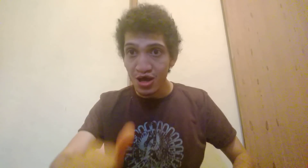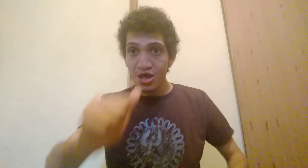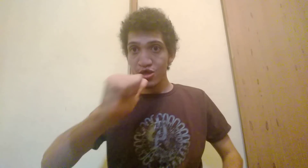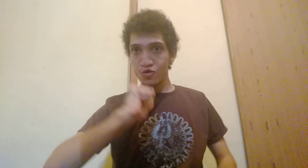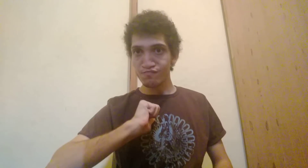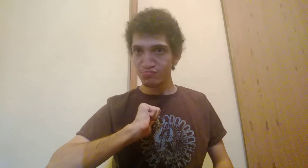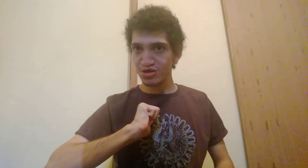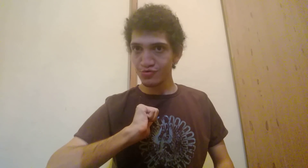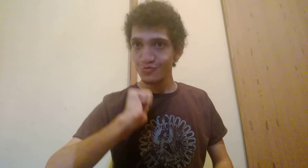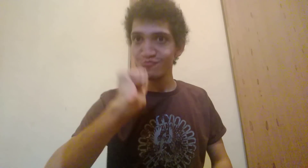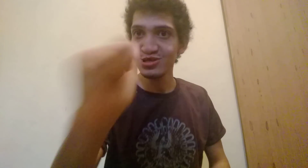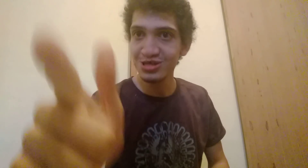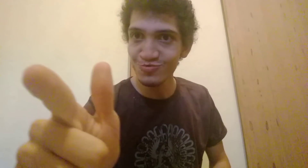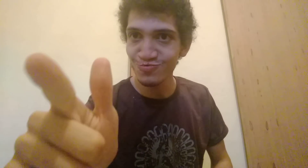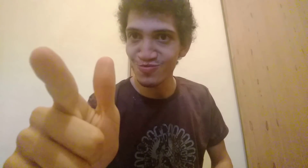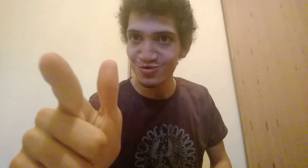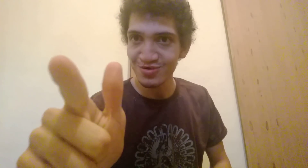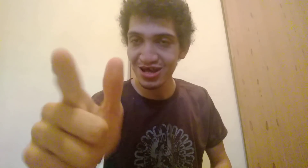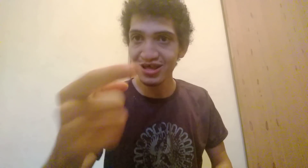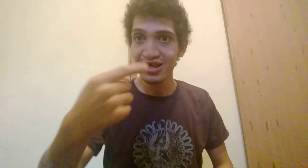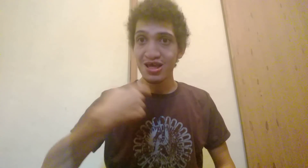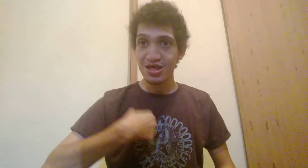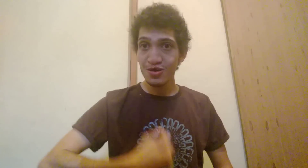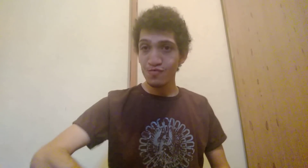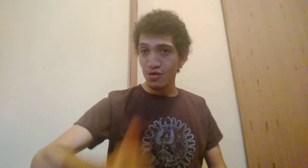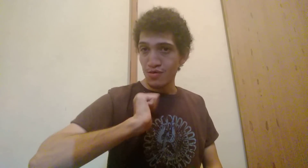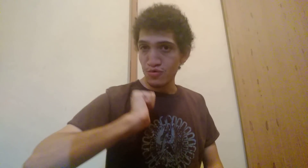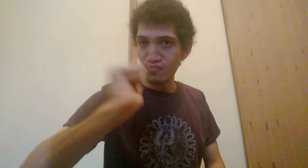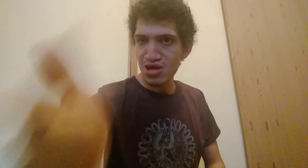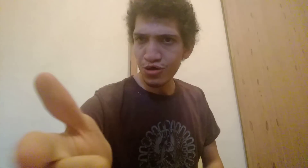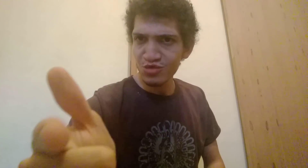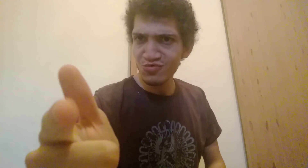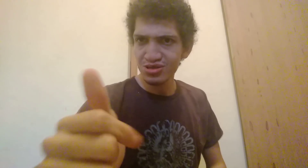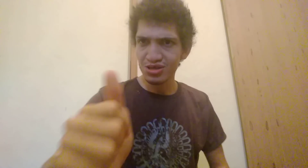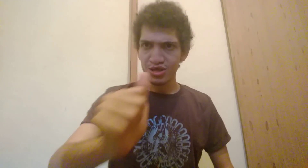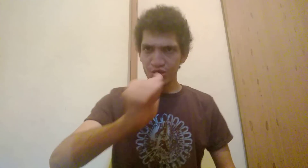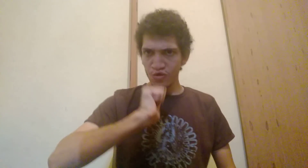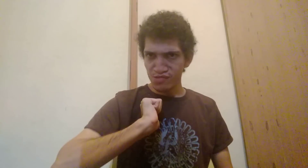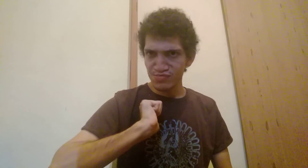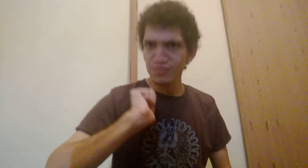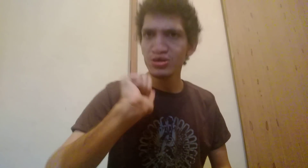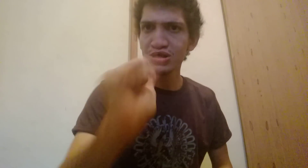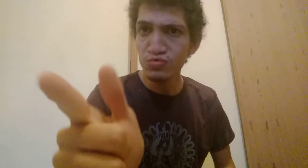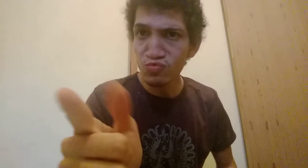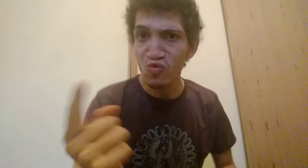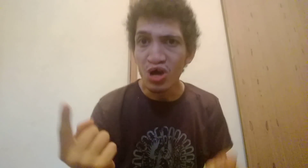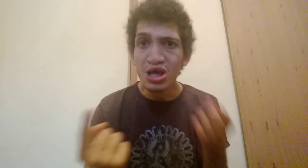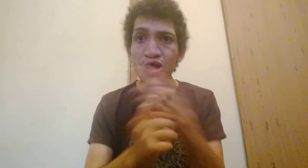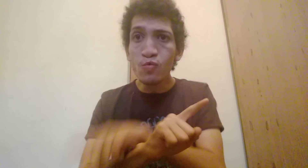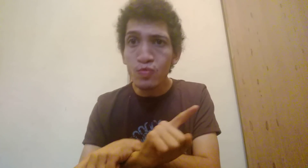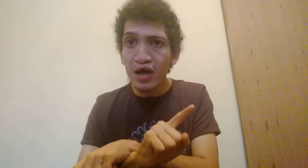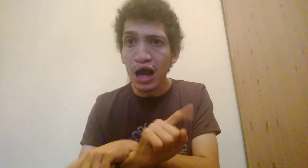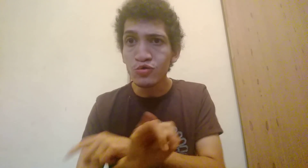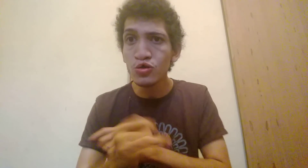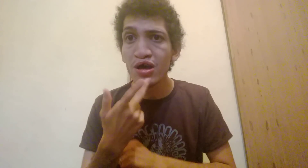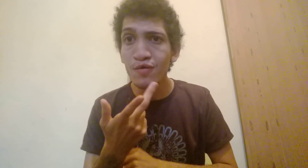eu primeiro, você segundo, né? Eu sou melhor que você, eu primeiro, você segundo. E ao contrário, se eu quero